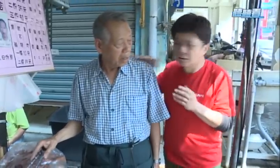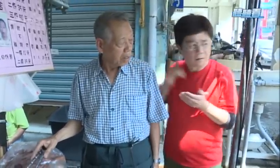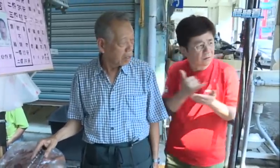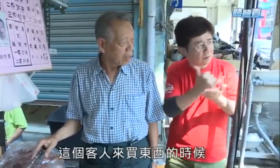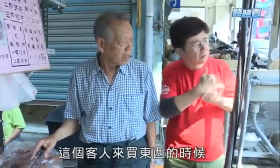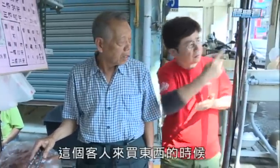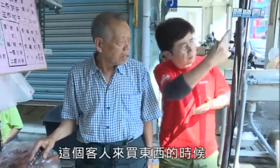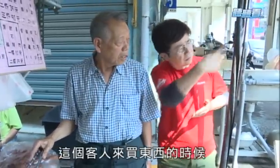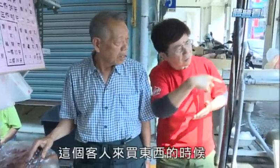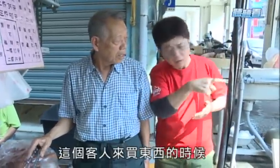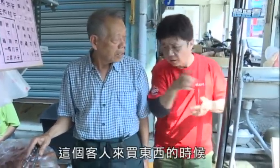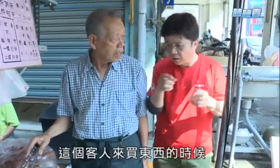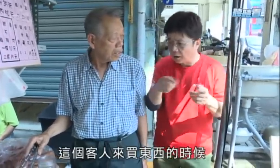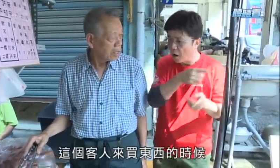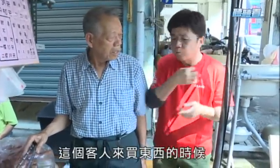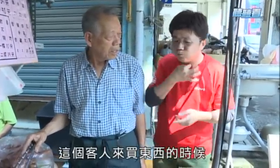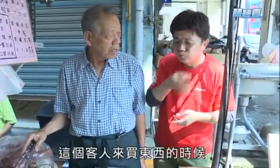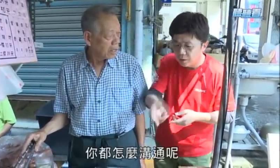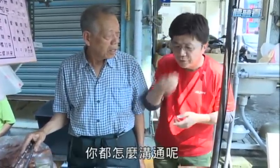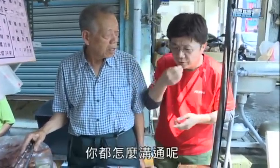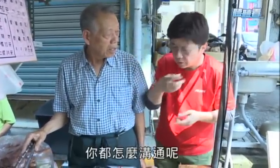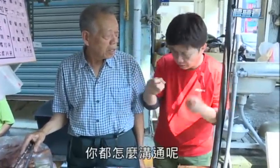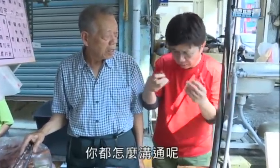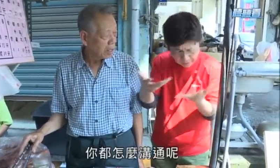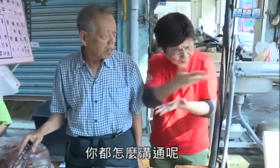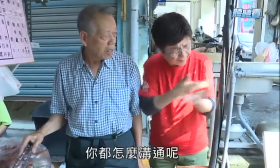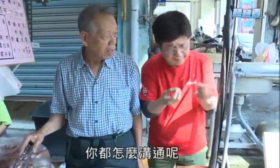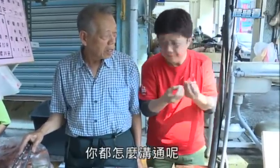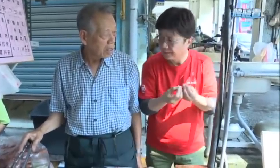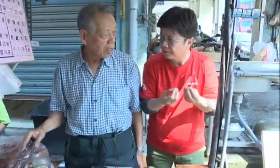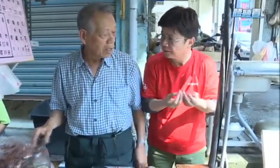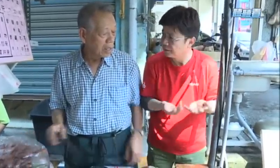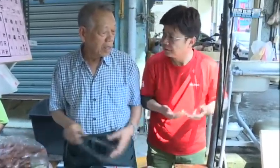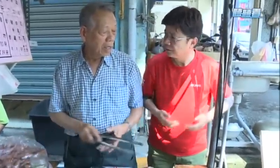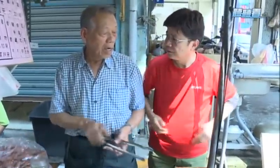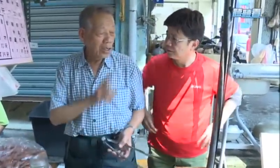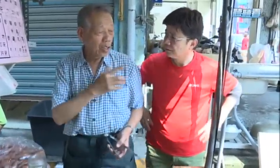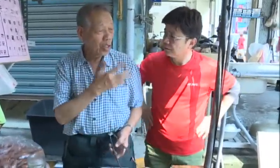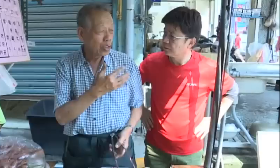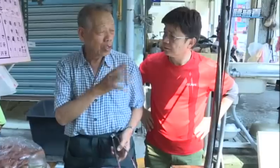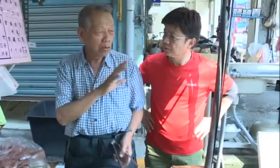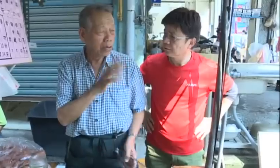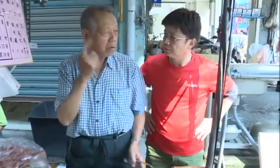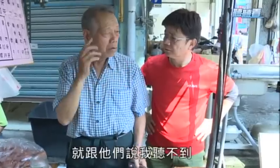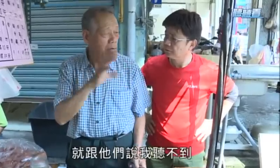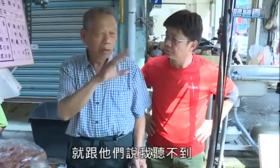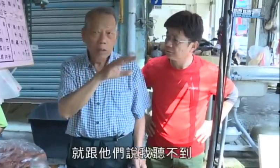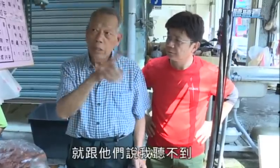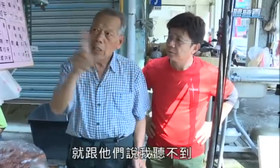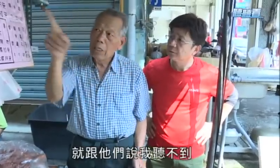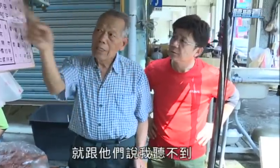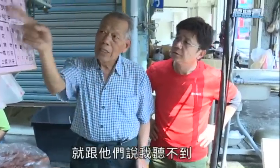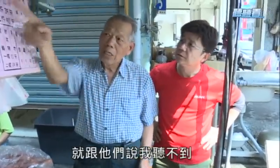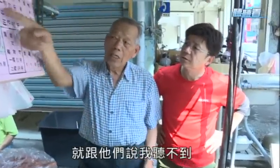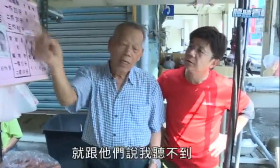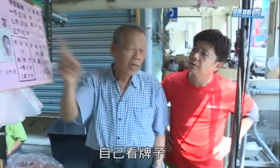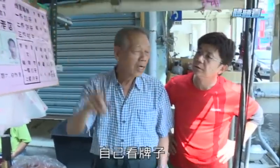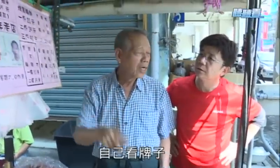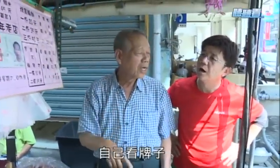这个客人来买东西的时候，你都怎么沟通呢？ 就跟他们说我听不到，自己看牌